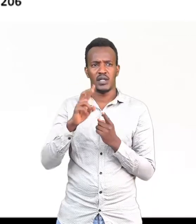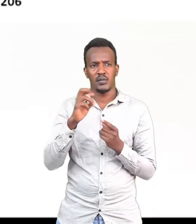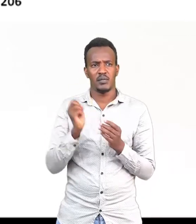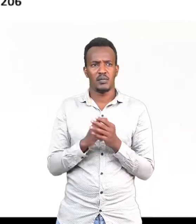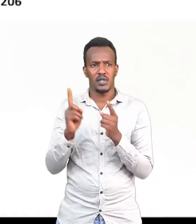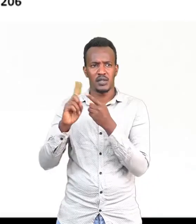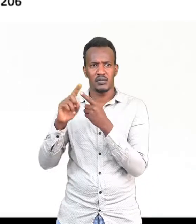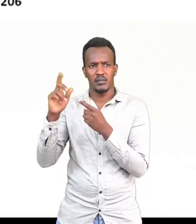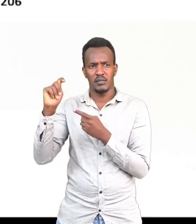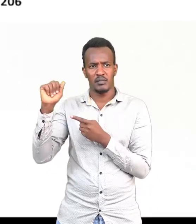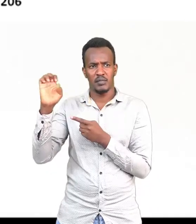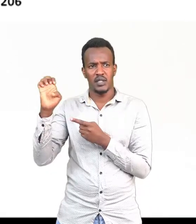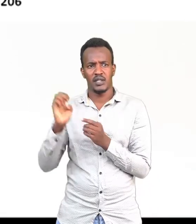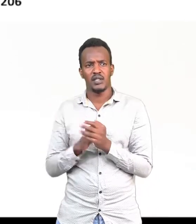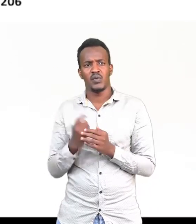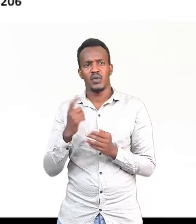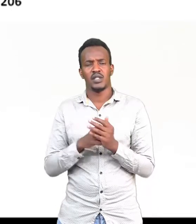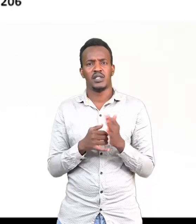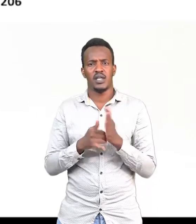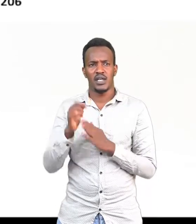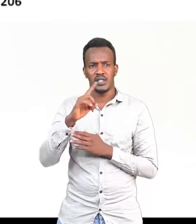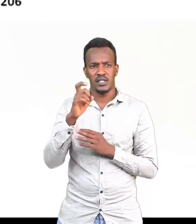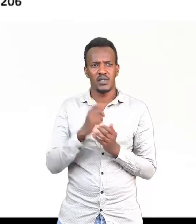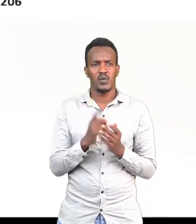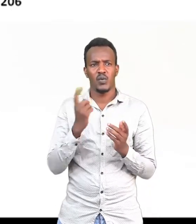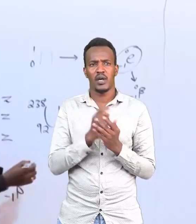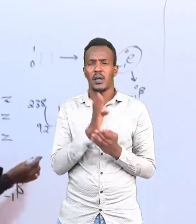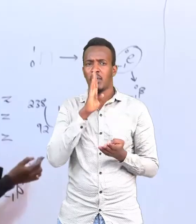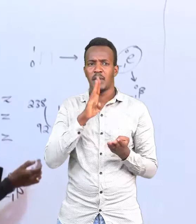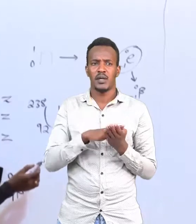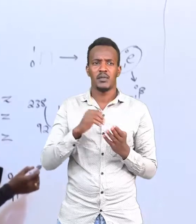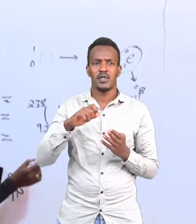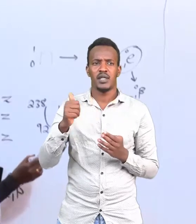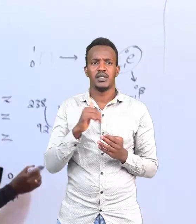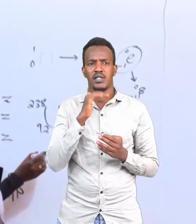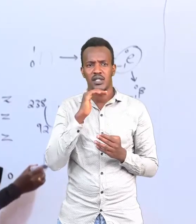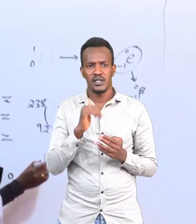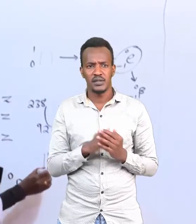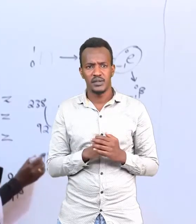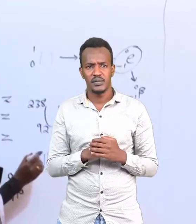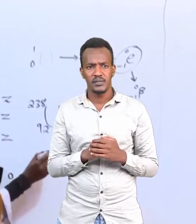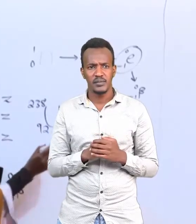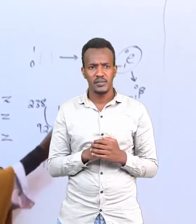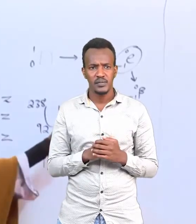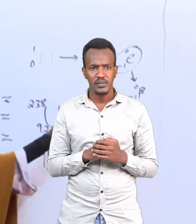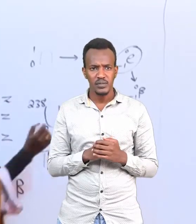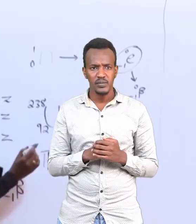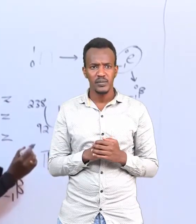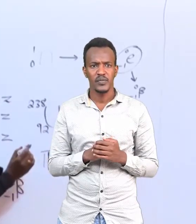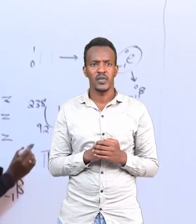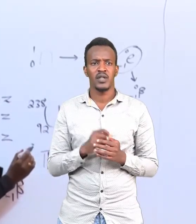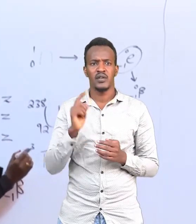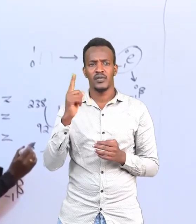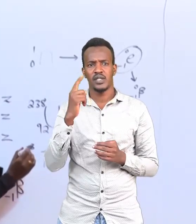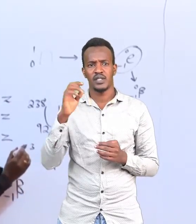plus beta halkaasina qaabka waxa weyn equation-kaasi uu sax ku noqonaya maxay tahay. Waxa weeyaan thronium oo tan marka hore